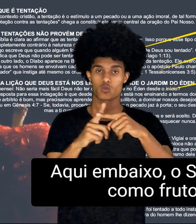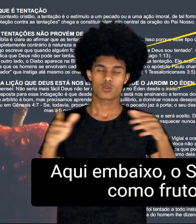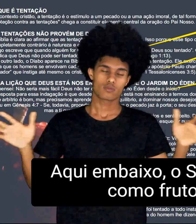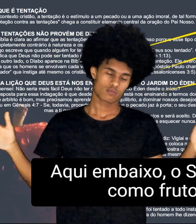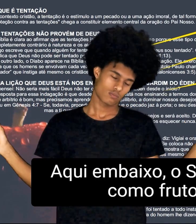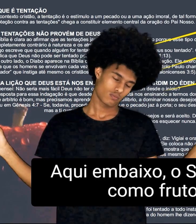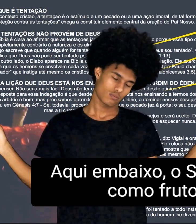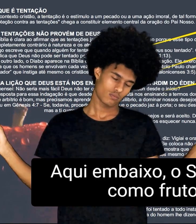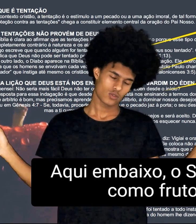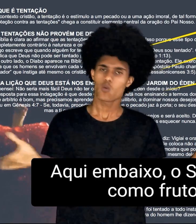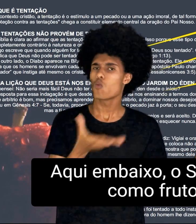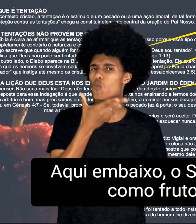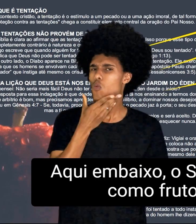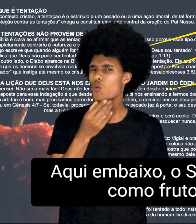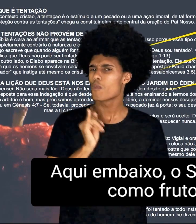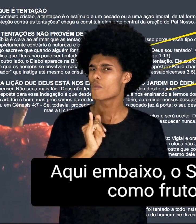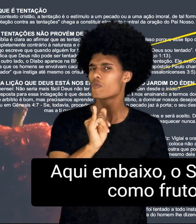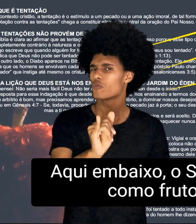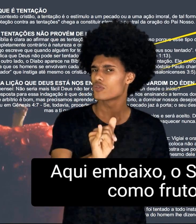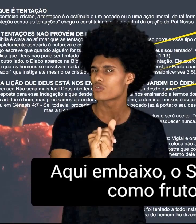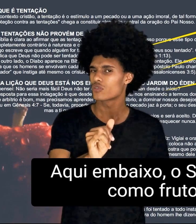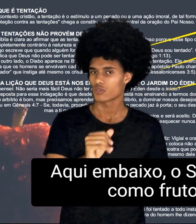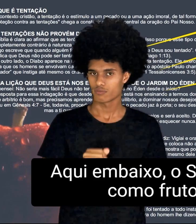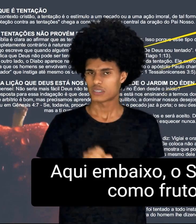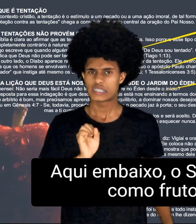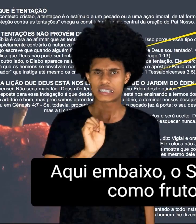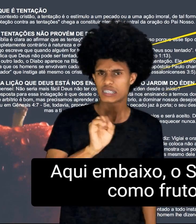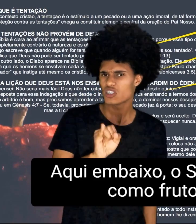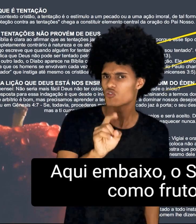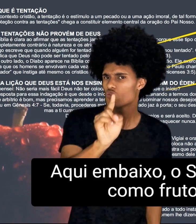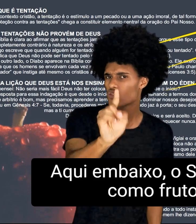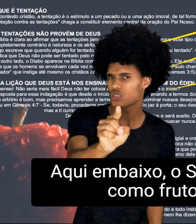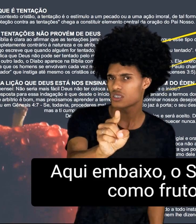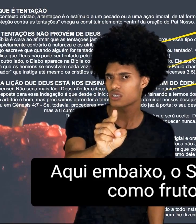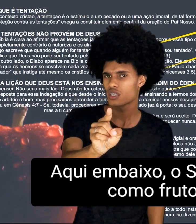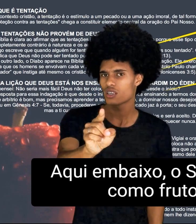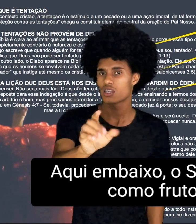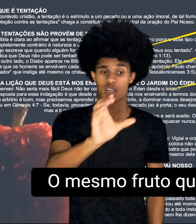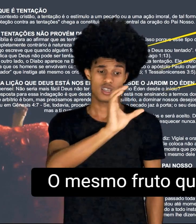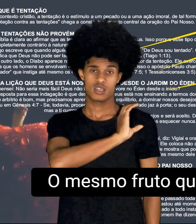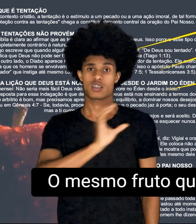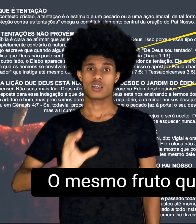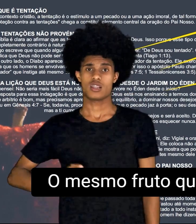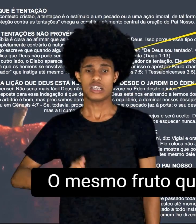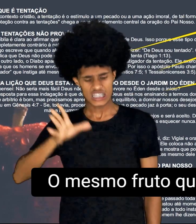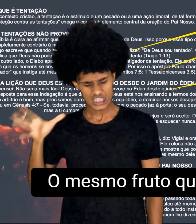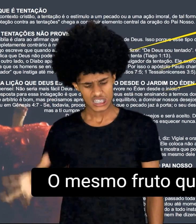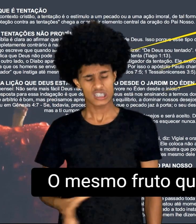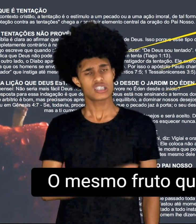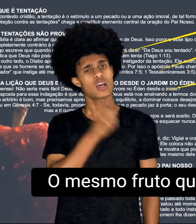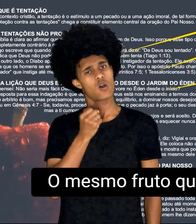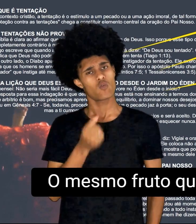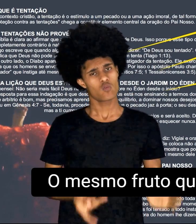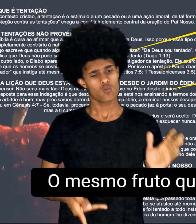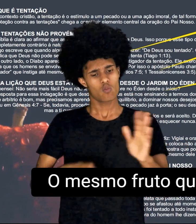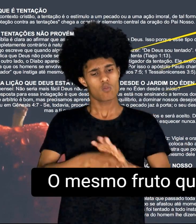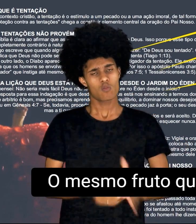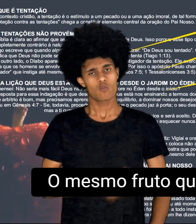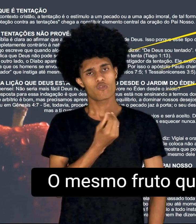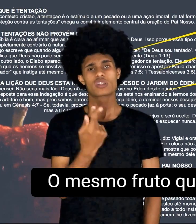ti, ó, tá aqui embaixo. Senhor aponta para a tentação como fruto dos nossos desejos, o mesmo fruto que por sinal